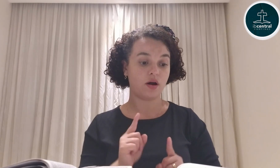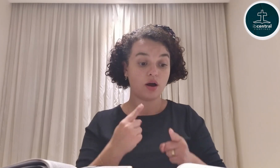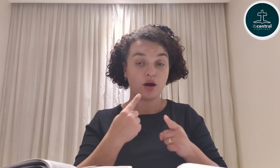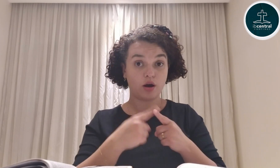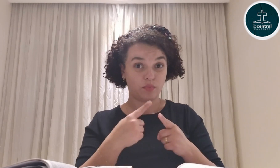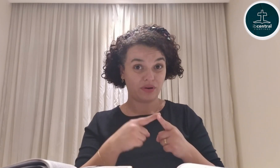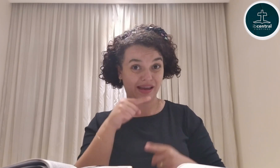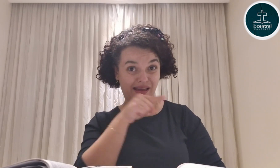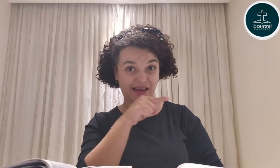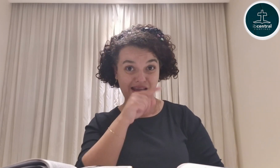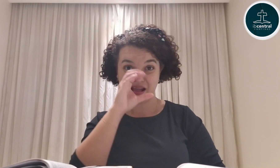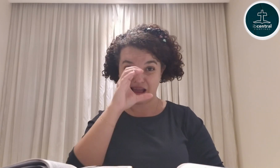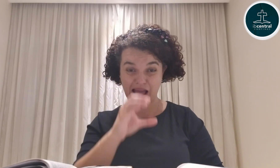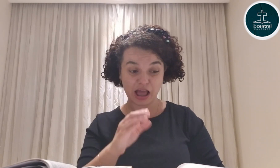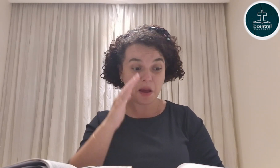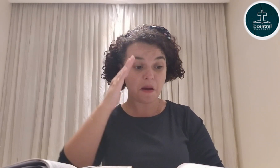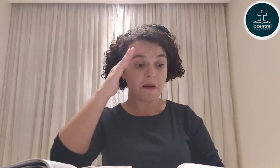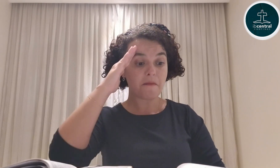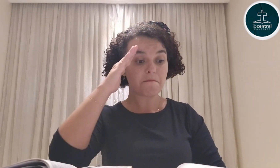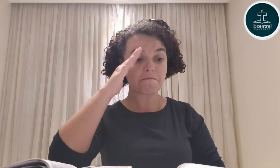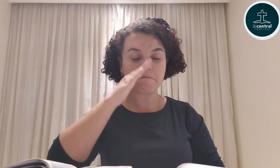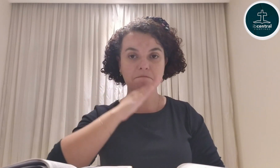Nós não podemos ser como Caim,